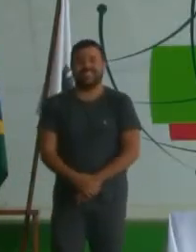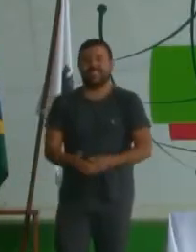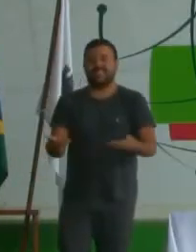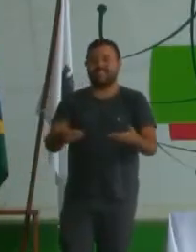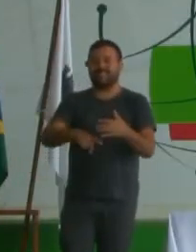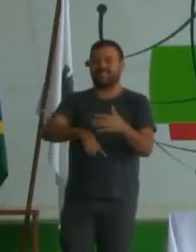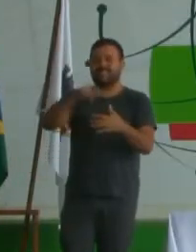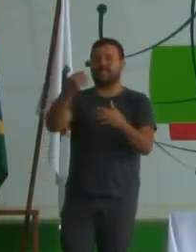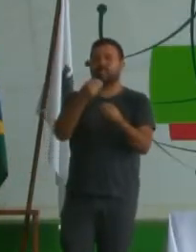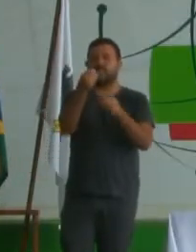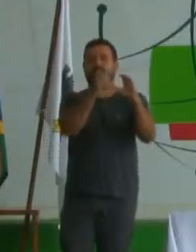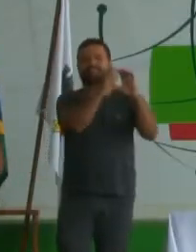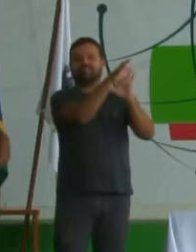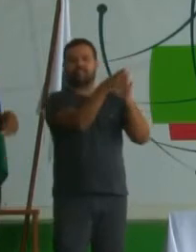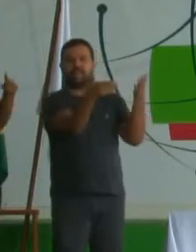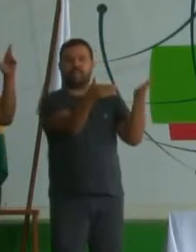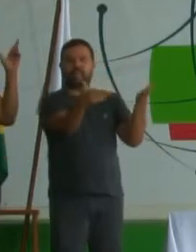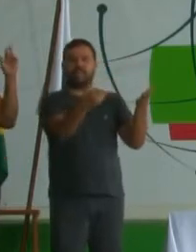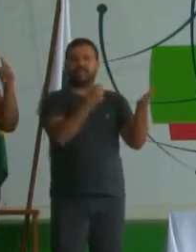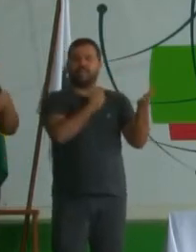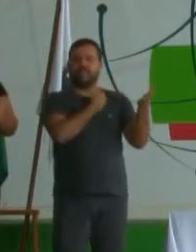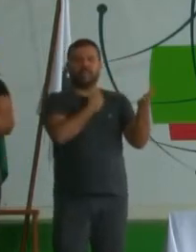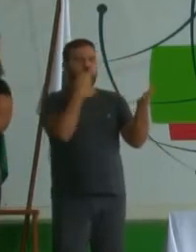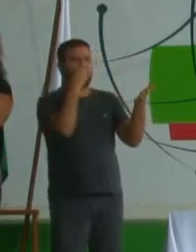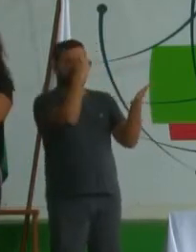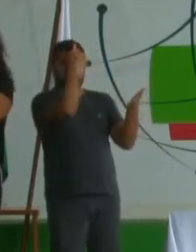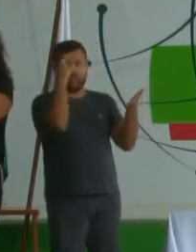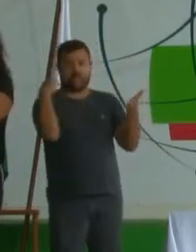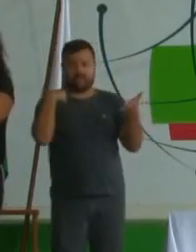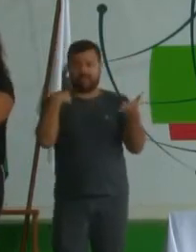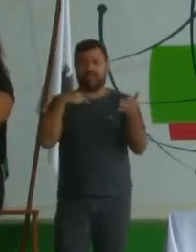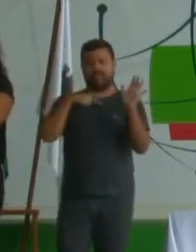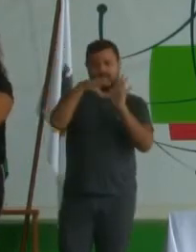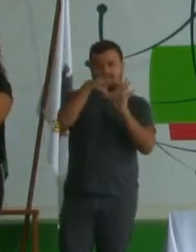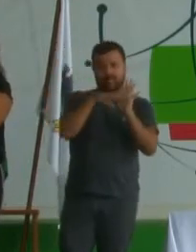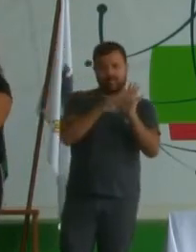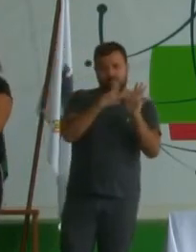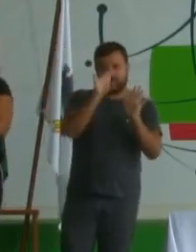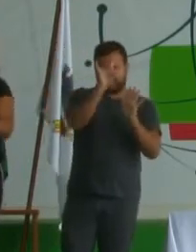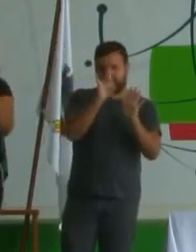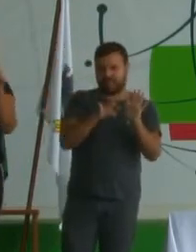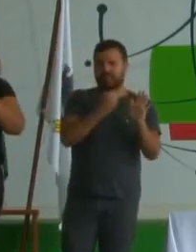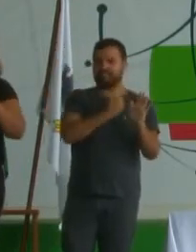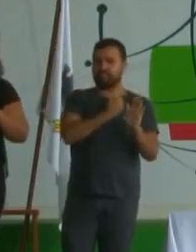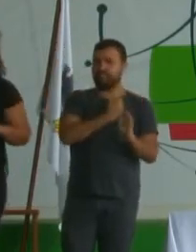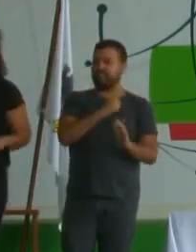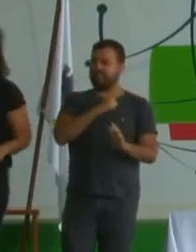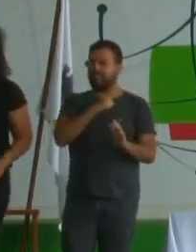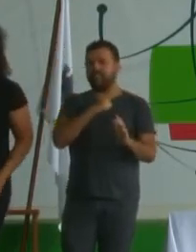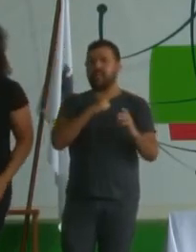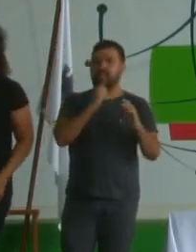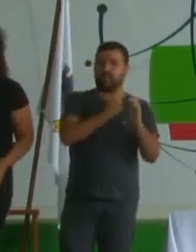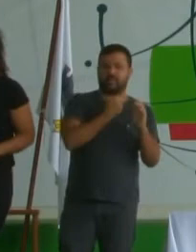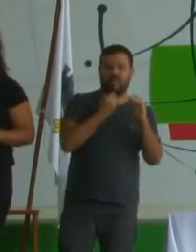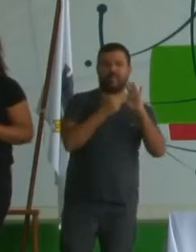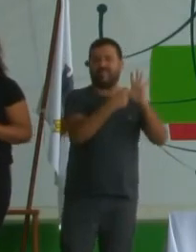O sorteio vai ser projetado ali. O número que sair a gente vai ler aqui nas listas de chamadas. Estão numeradas,